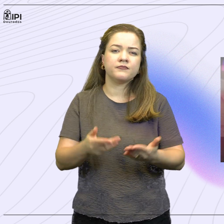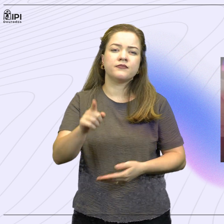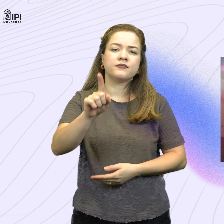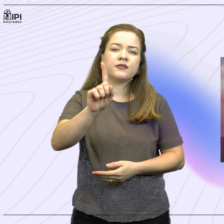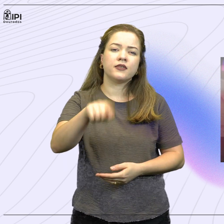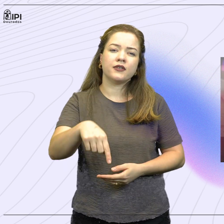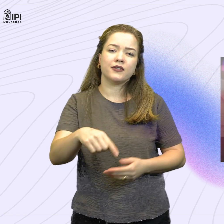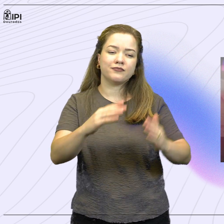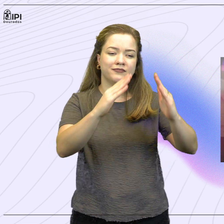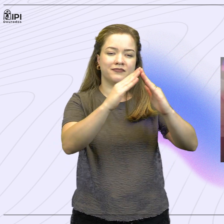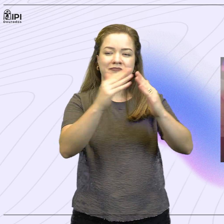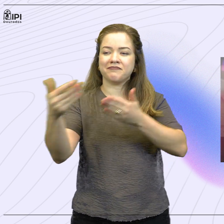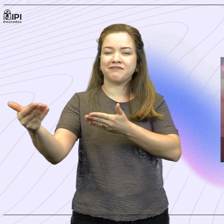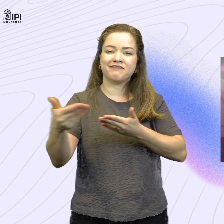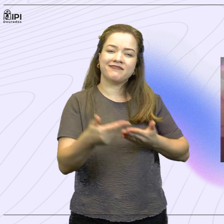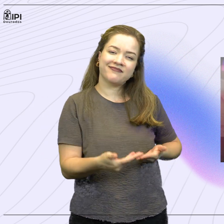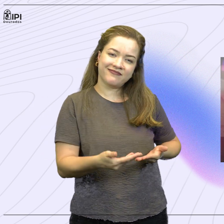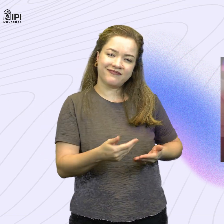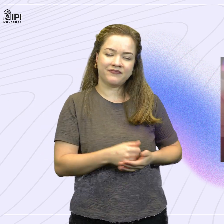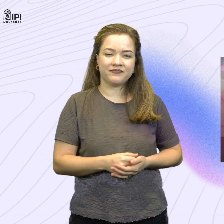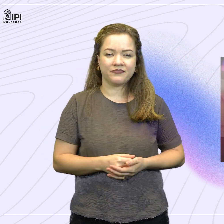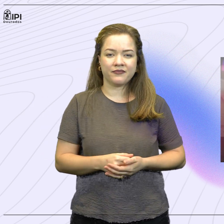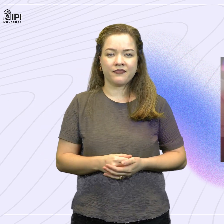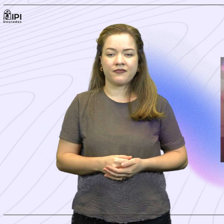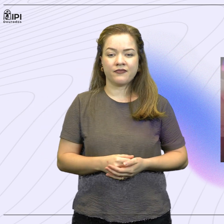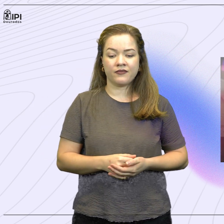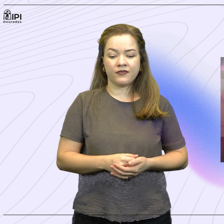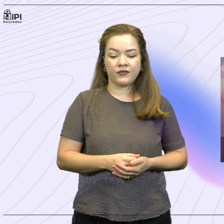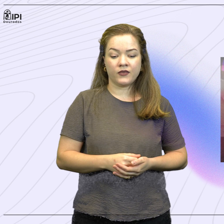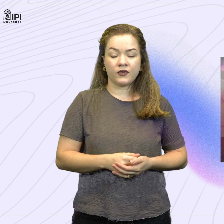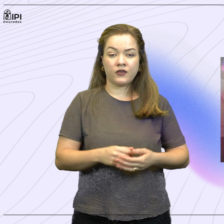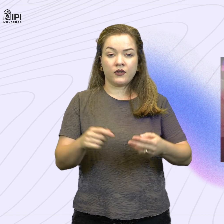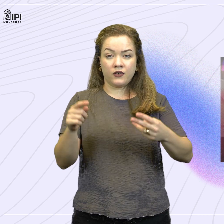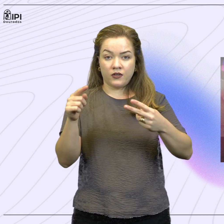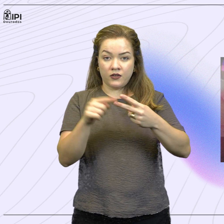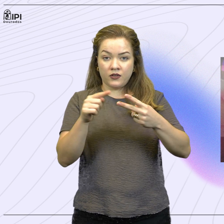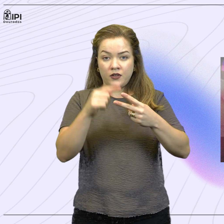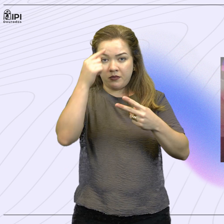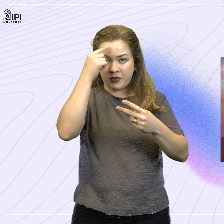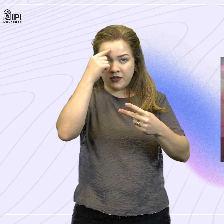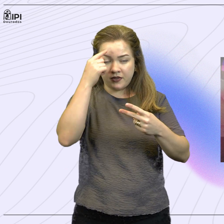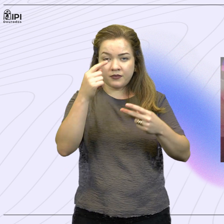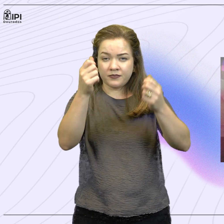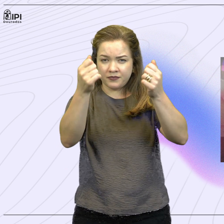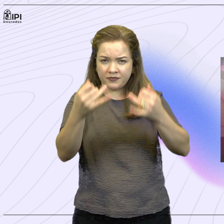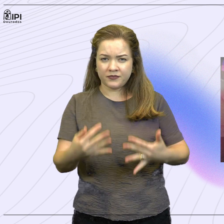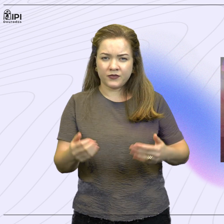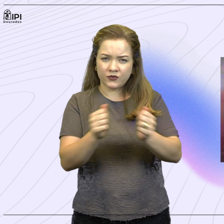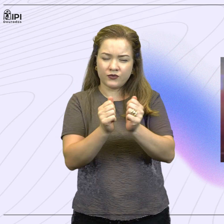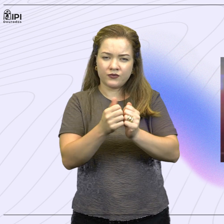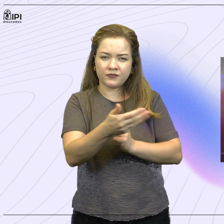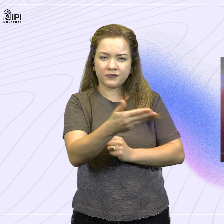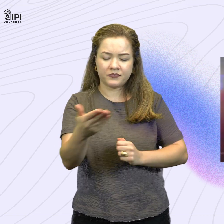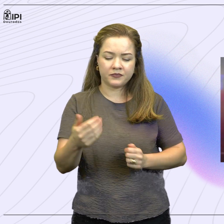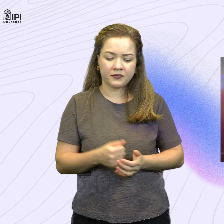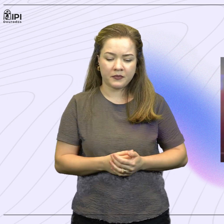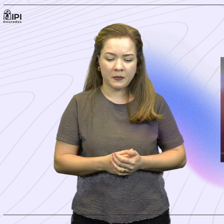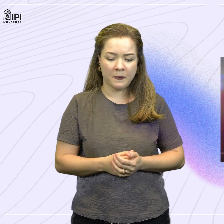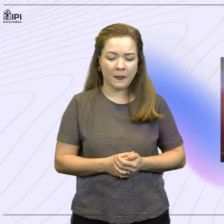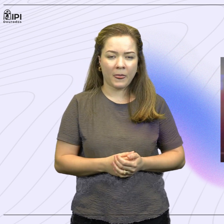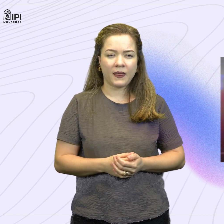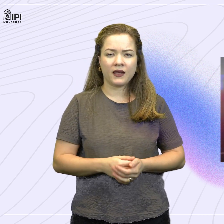povo hospitaleiro. Segunda coisa que eu quero pensar com vocês, diz assim o verso 9 do capítulo 4: